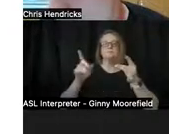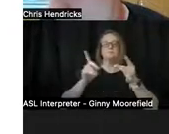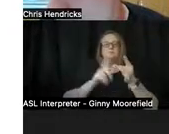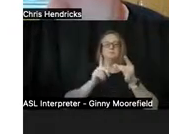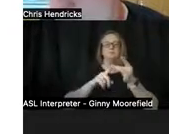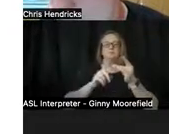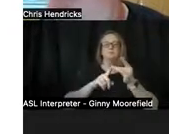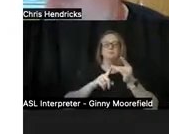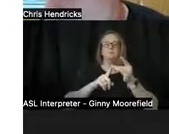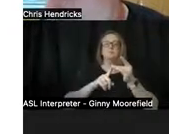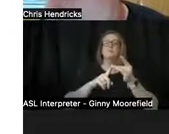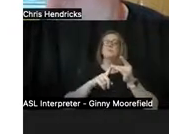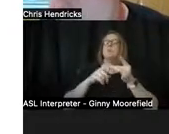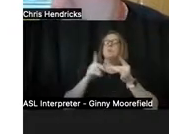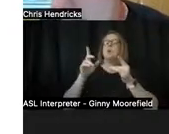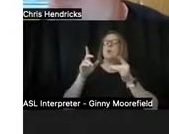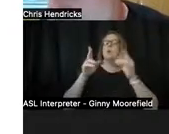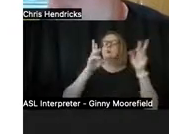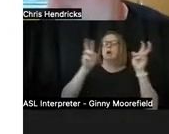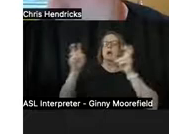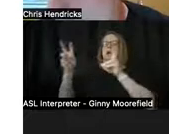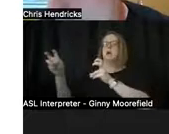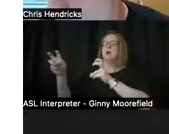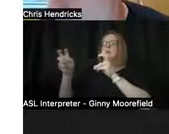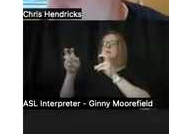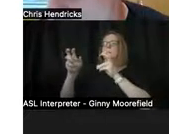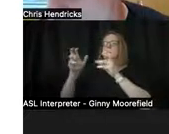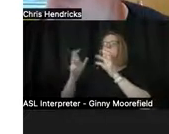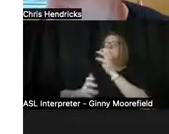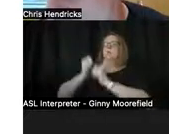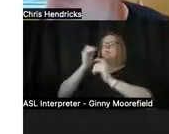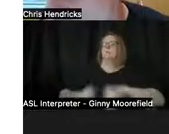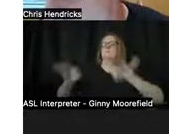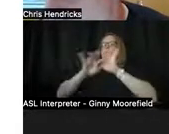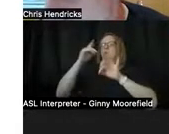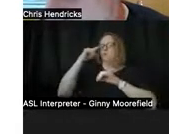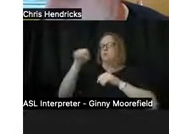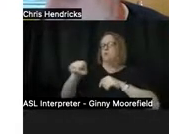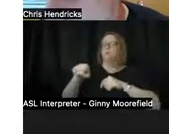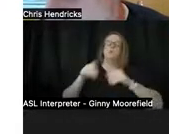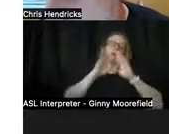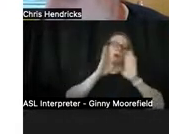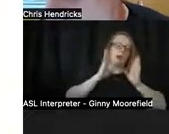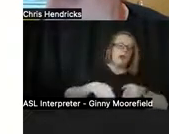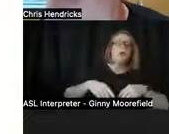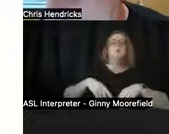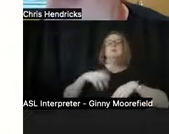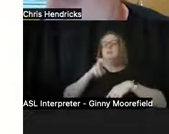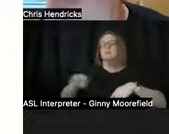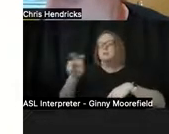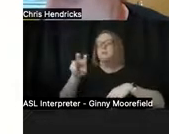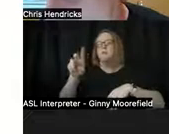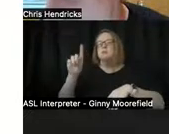cuando votan Cuáles son los asuntos más importantes para ustedes es transporte alojamiento